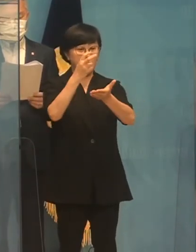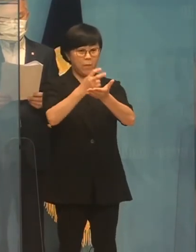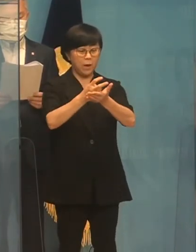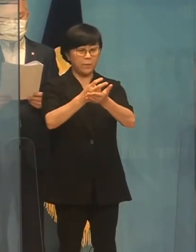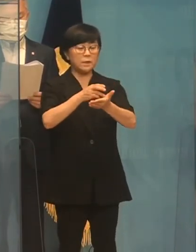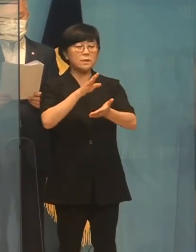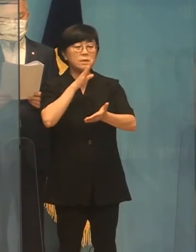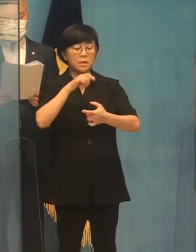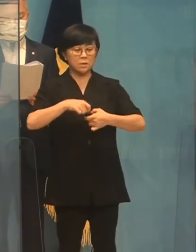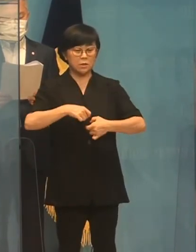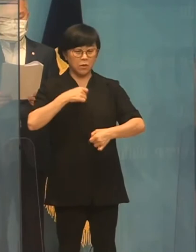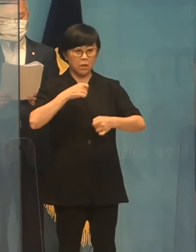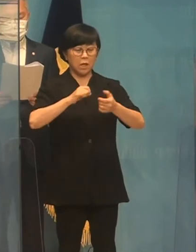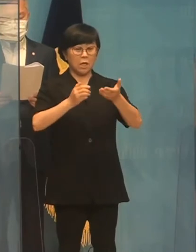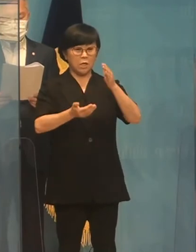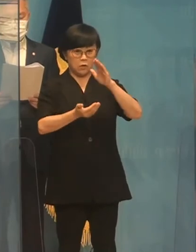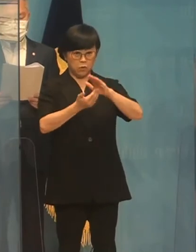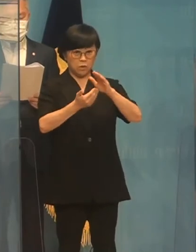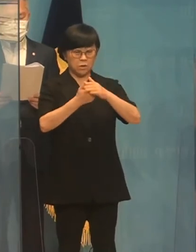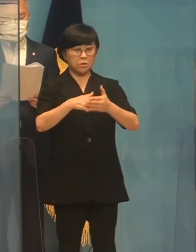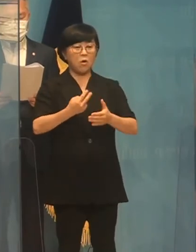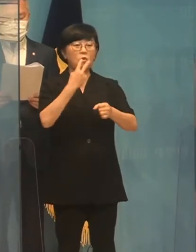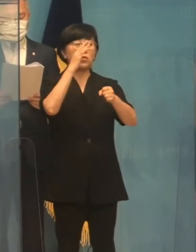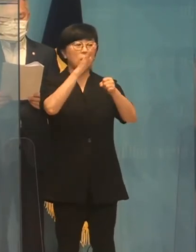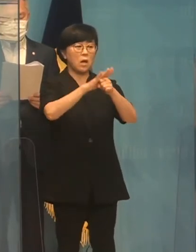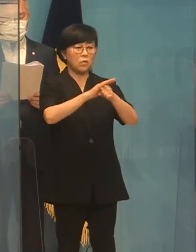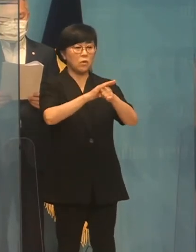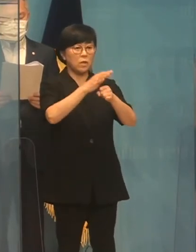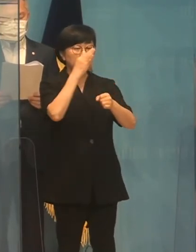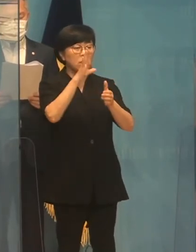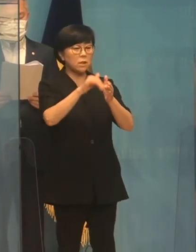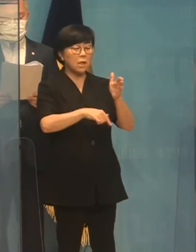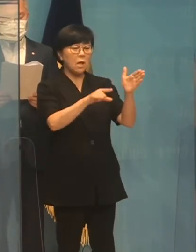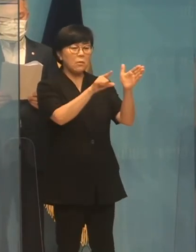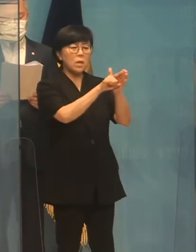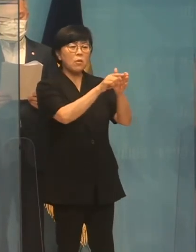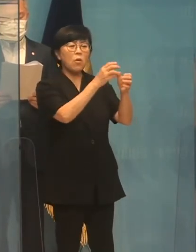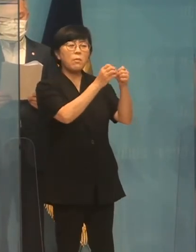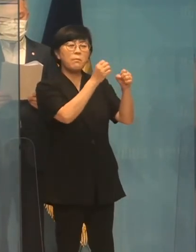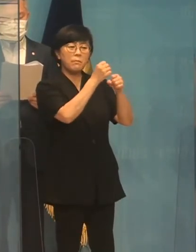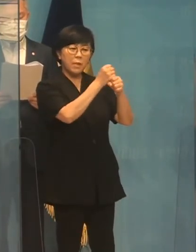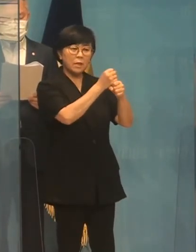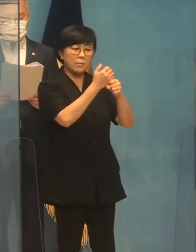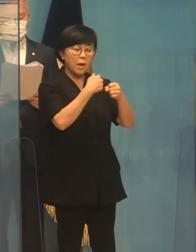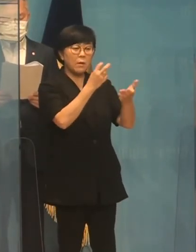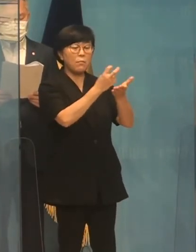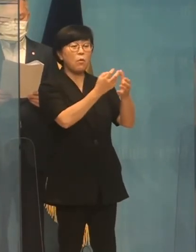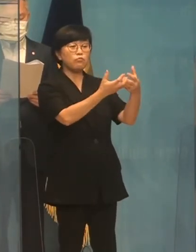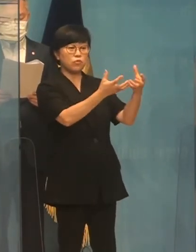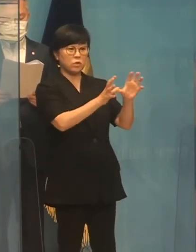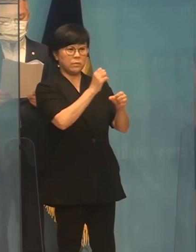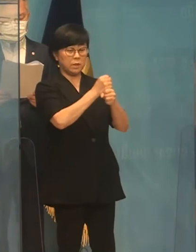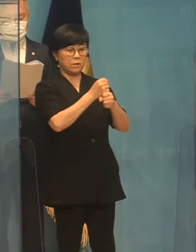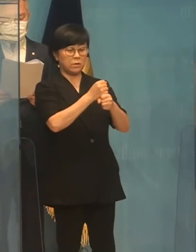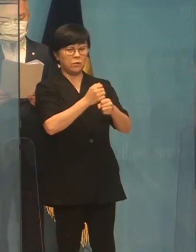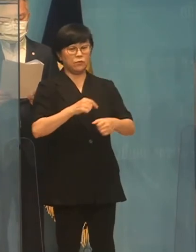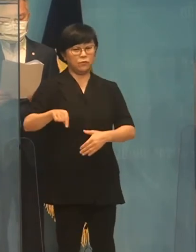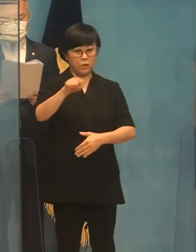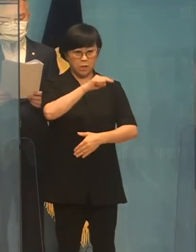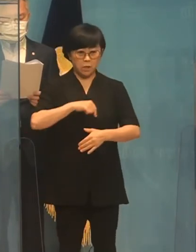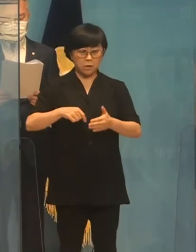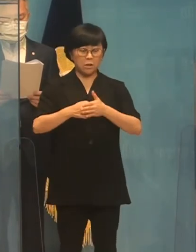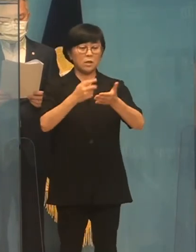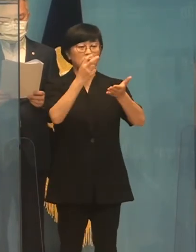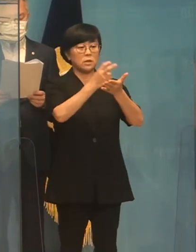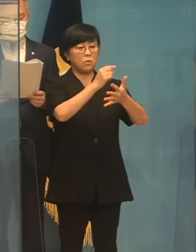세상, 억울하고 힘들 때 기댈 수 있는 든든한 소남 같은 사법부를 만들기 위해 저희 처음에는